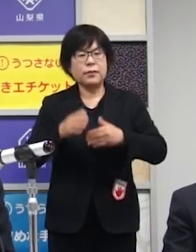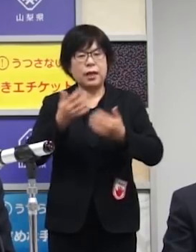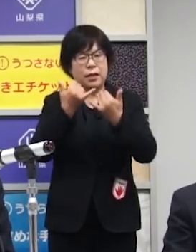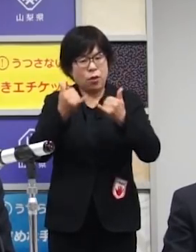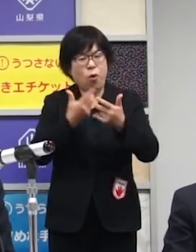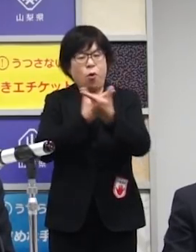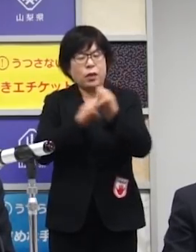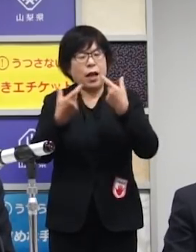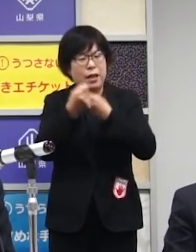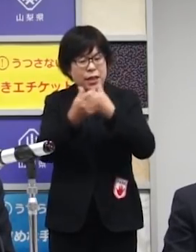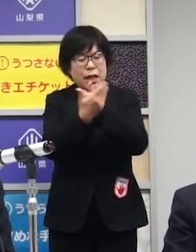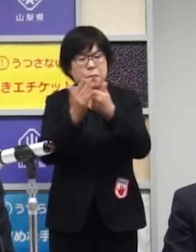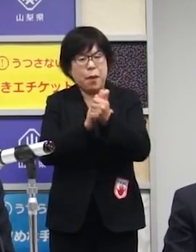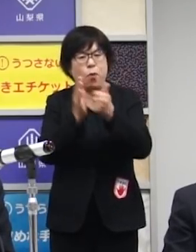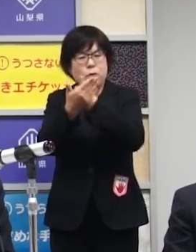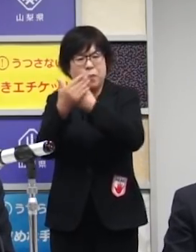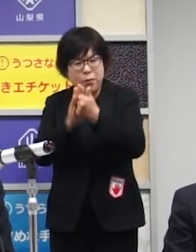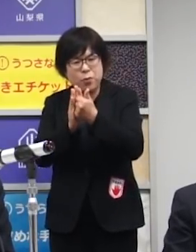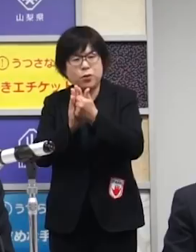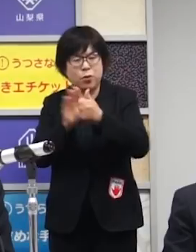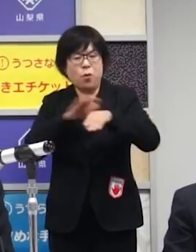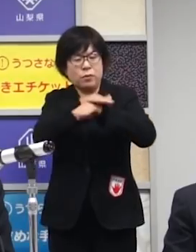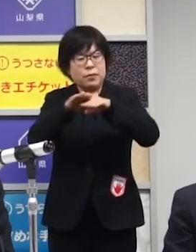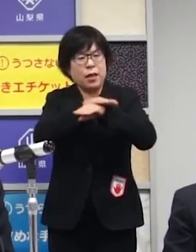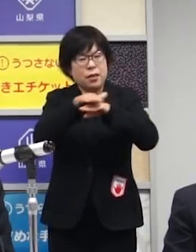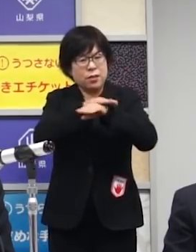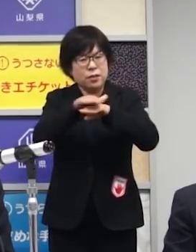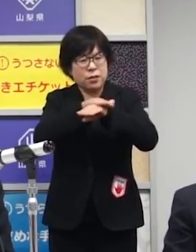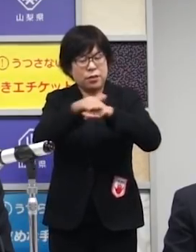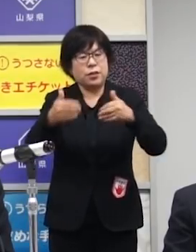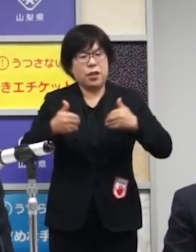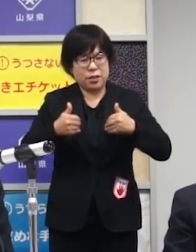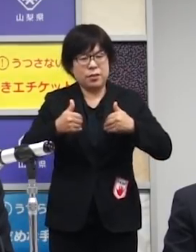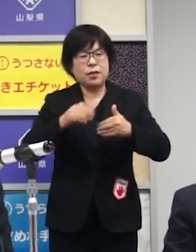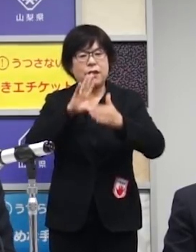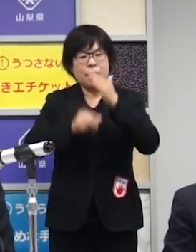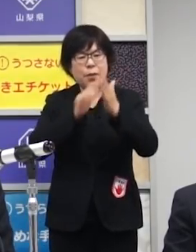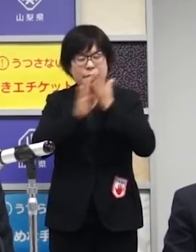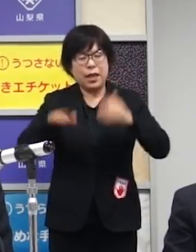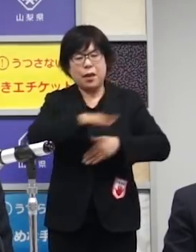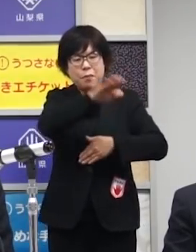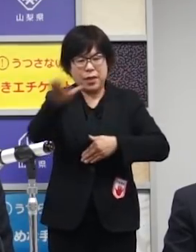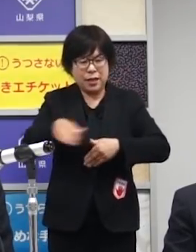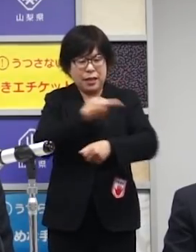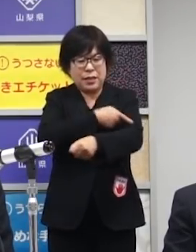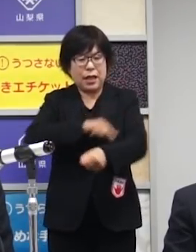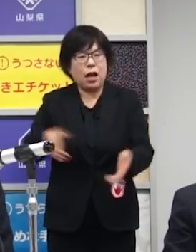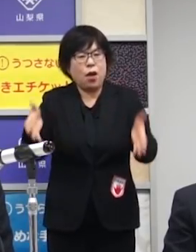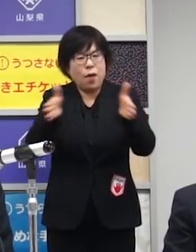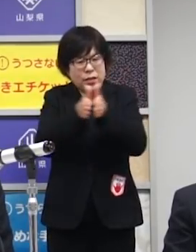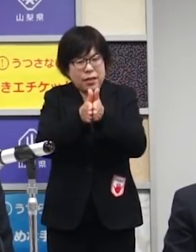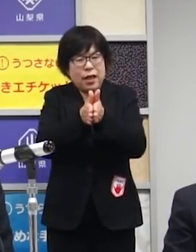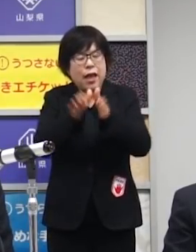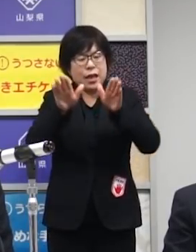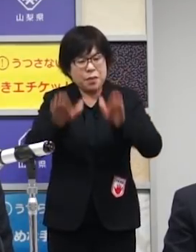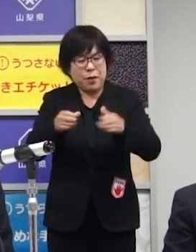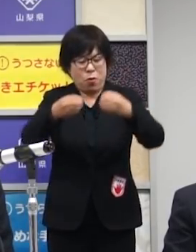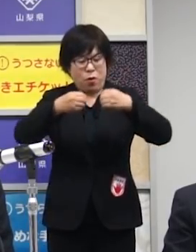お互いにお互いを守ることを、優先をしていただきまして、オール山梨で、県民一丸となって、この感染症